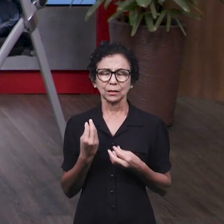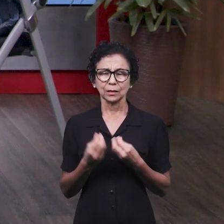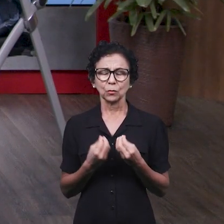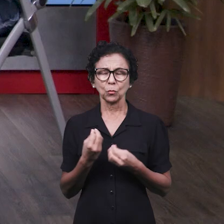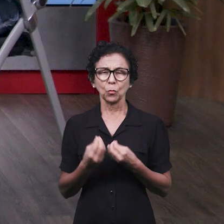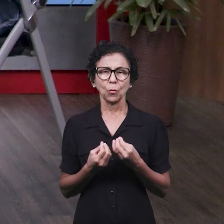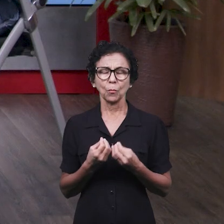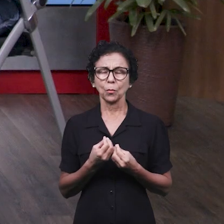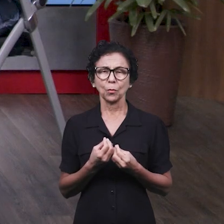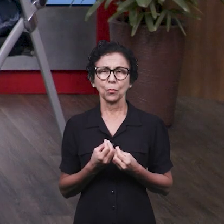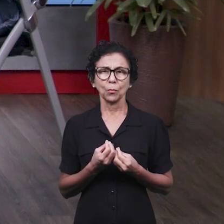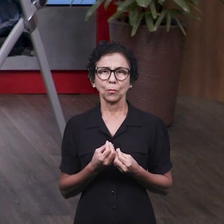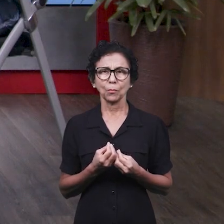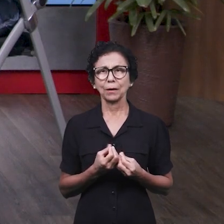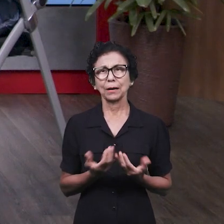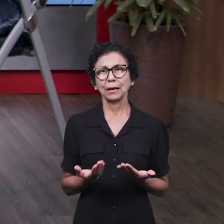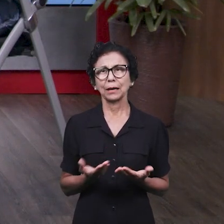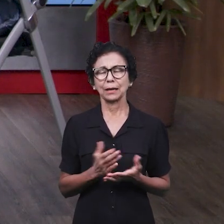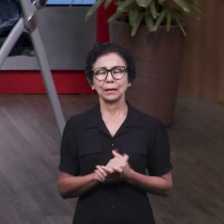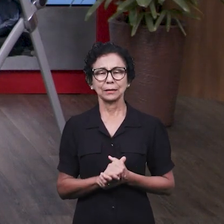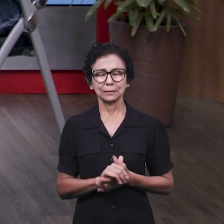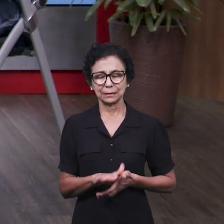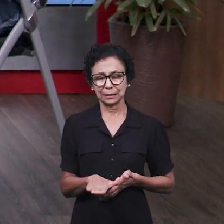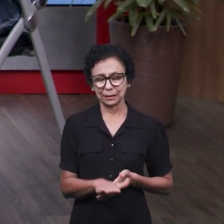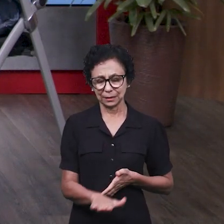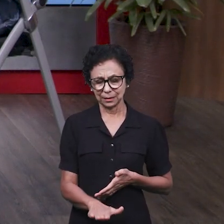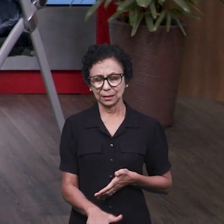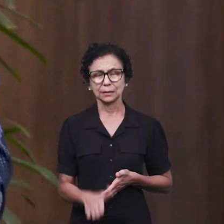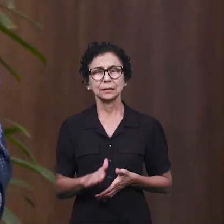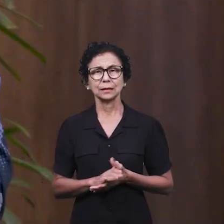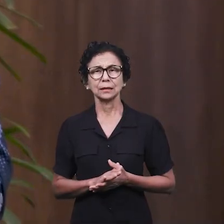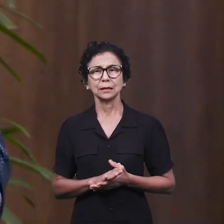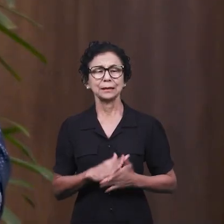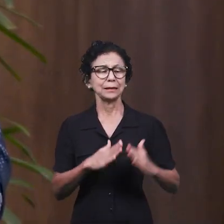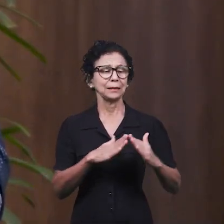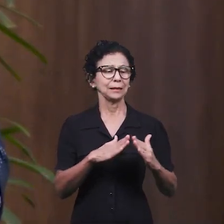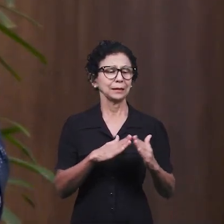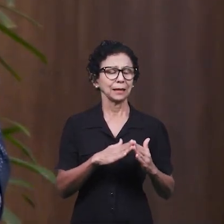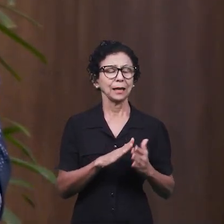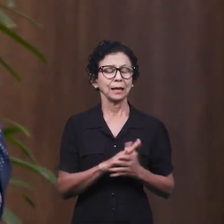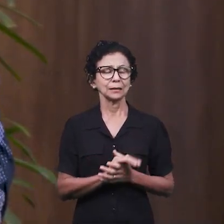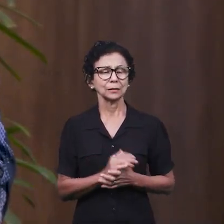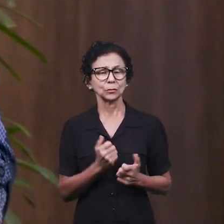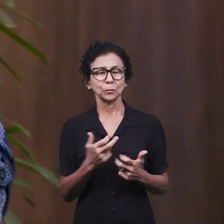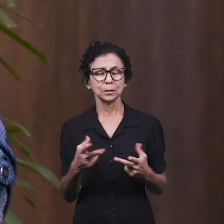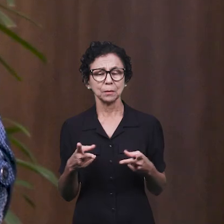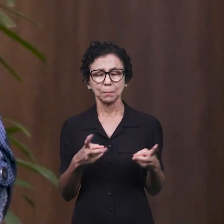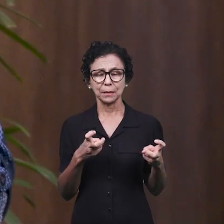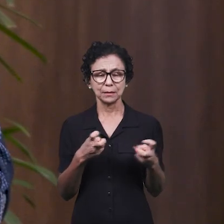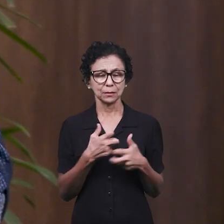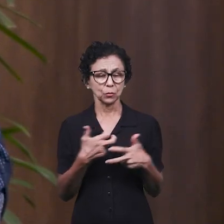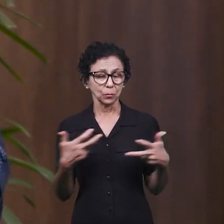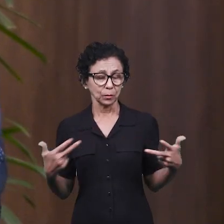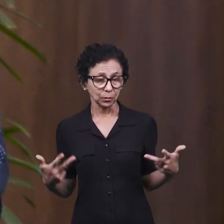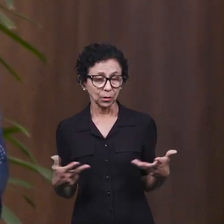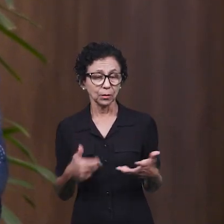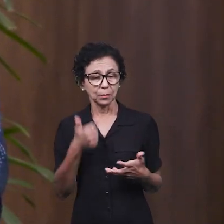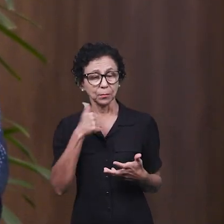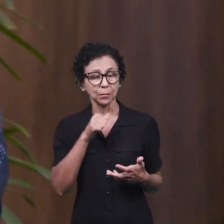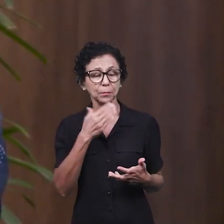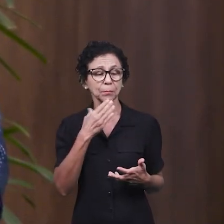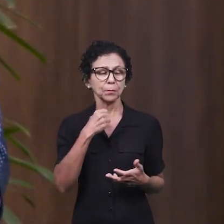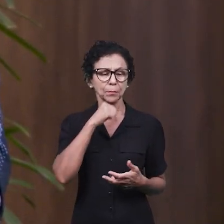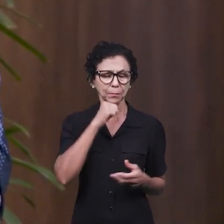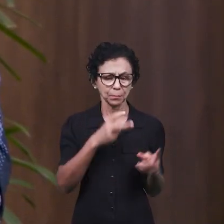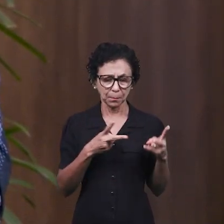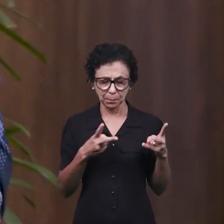que a criança no lar ele desenvolve, que os pais já podem ficar atentos para